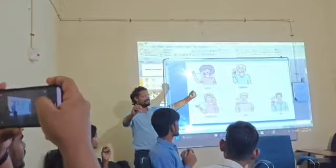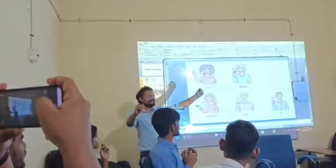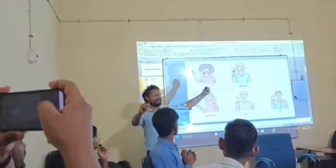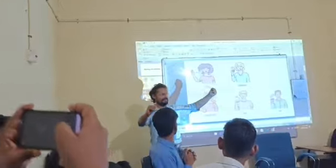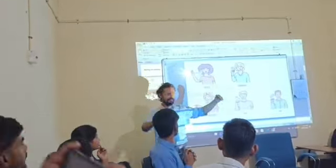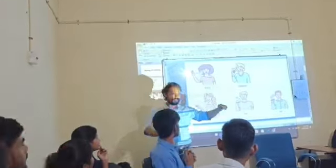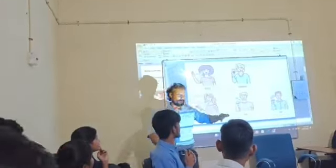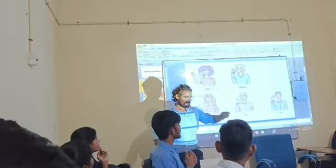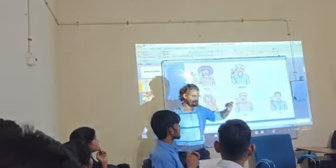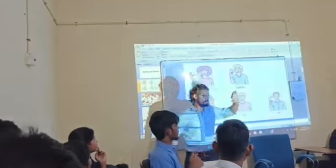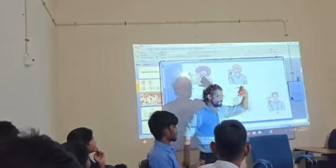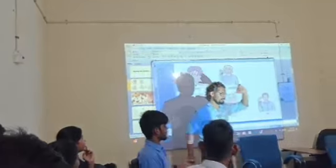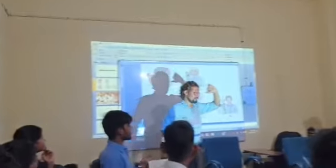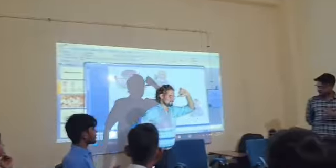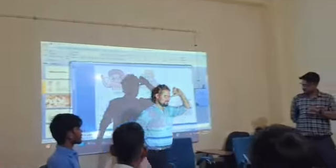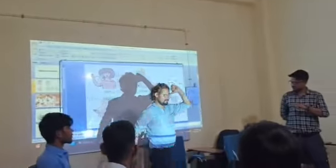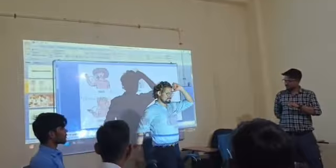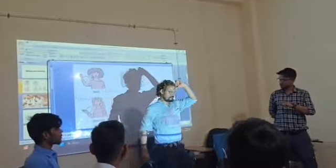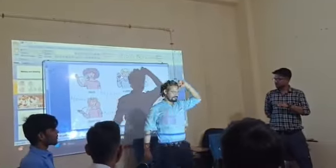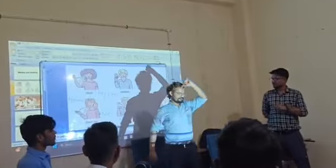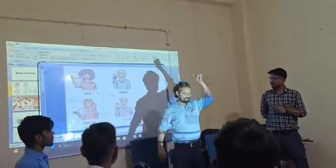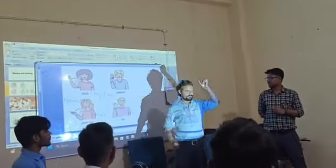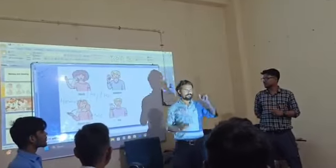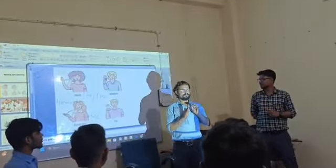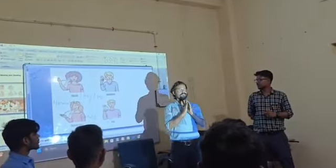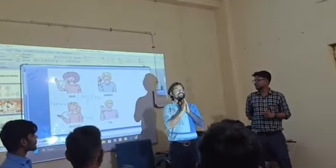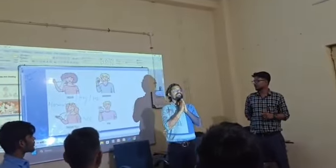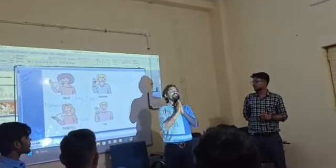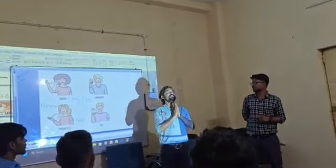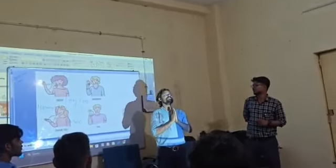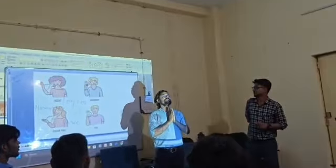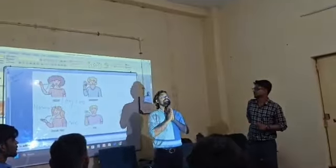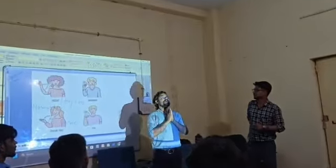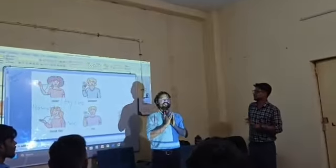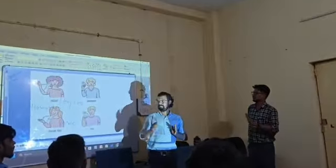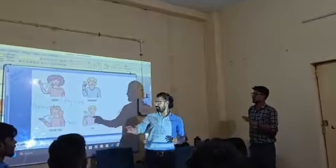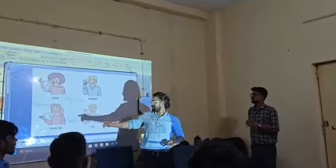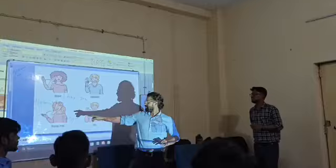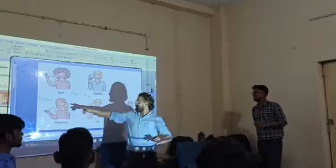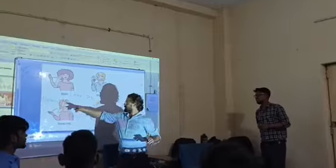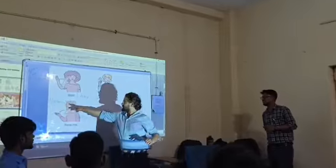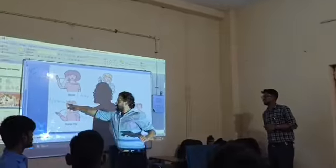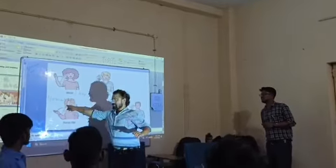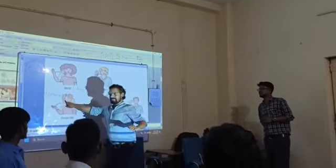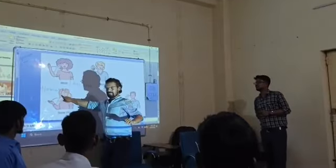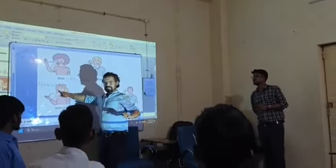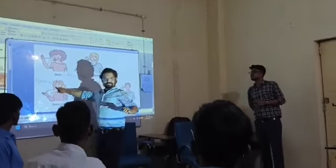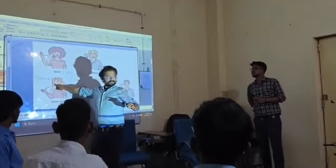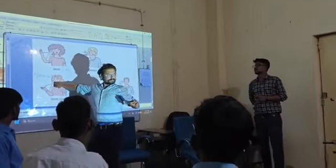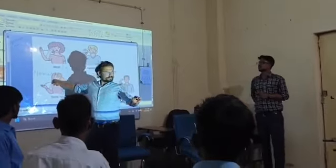मान लीजिए सब बता रहे जैसे हम भारत में रहते हैं, तो ठीक है नमस्ते ये करते हैं आप, ठीक है।